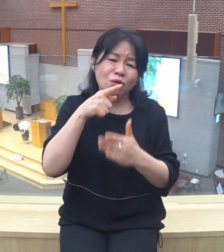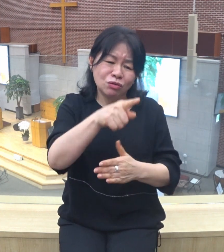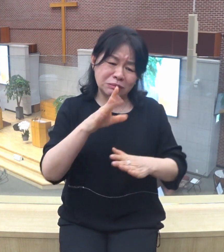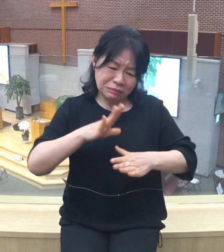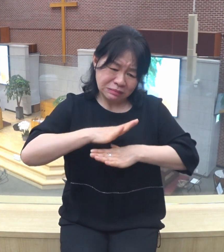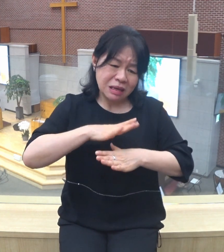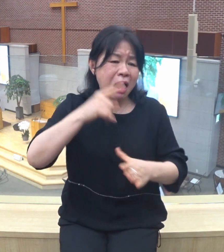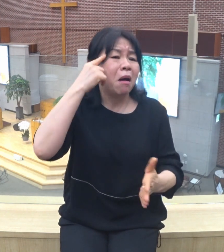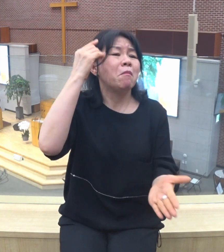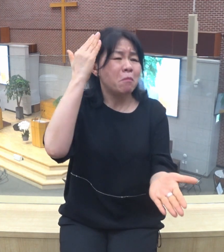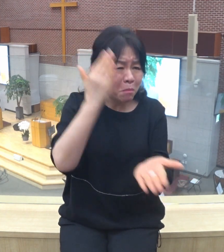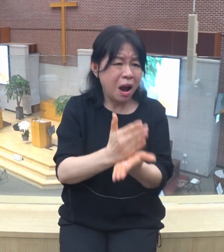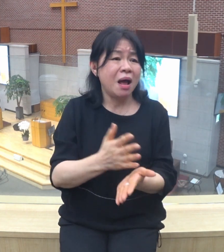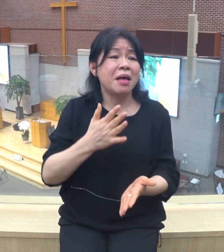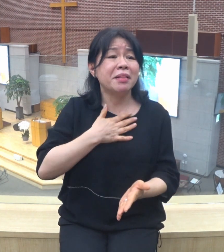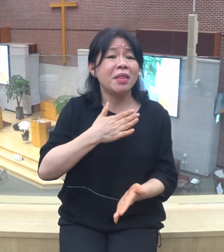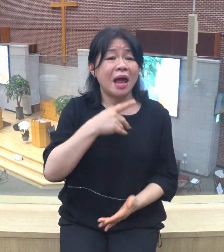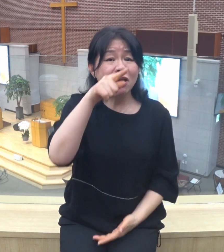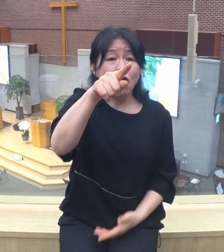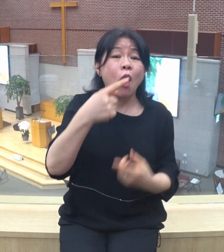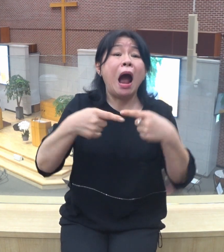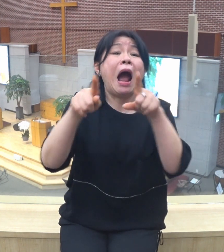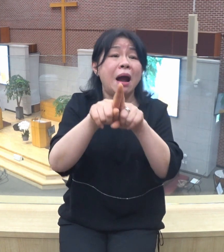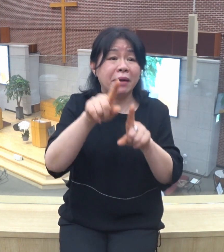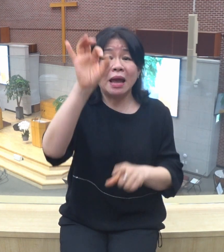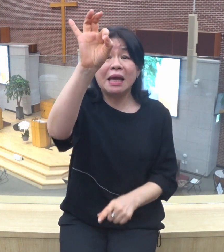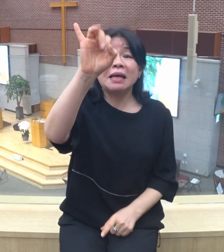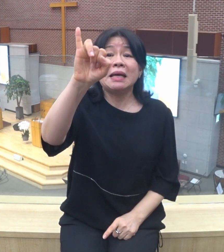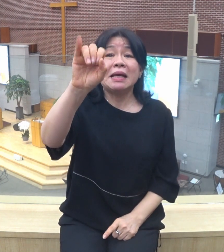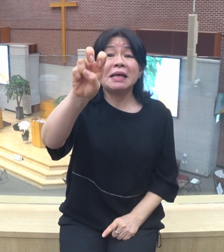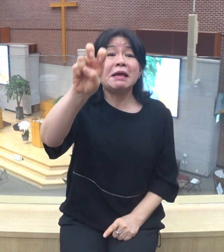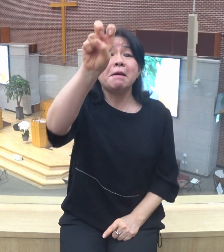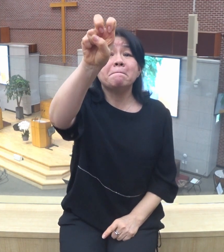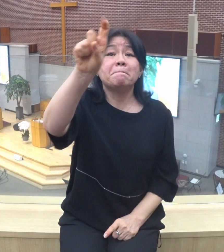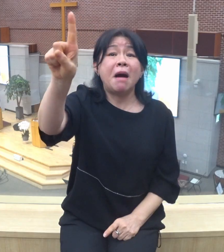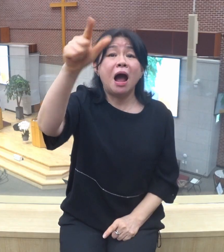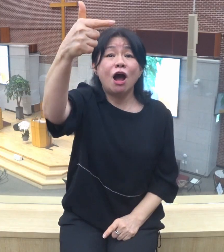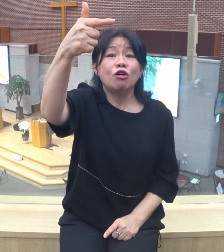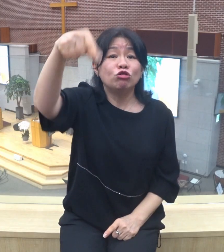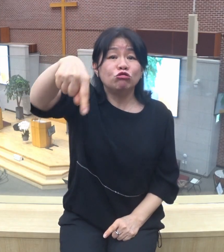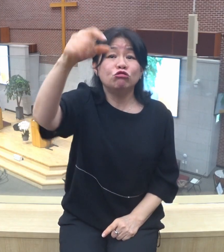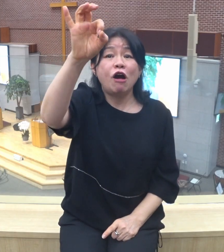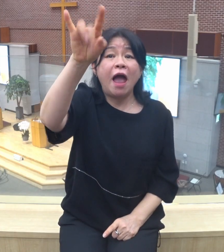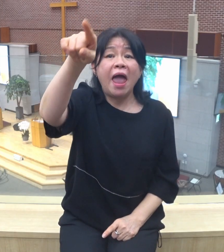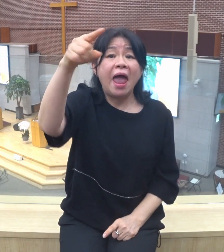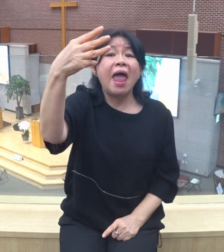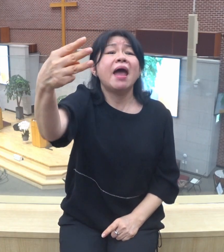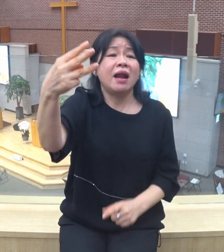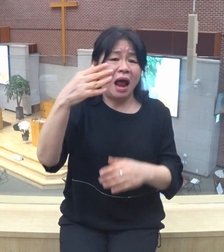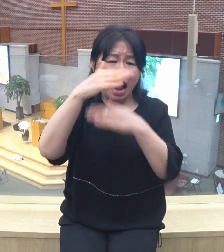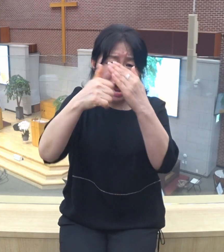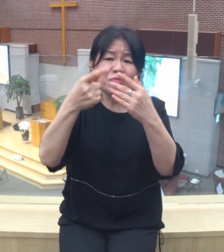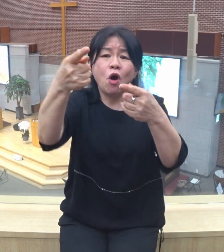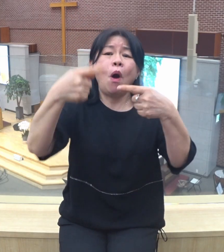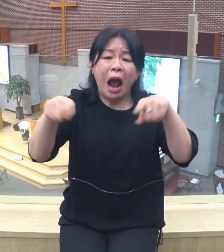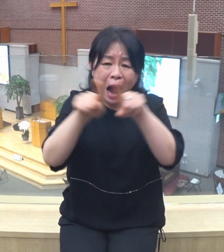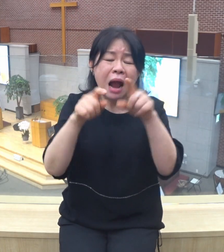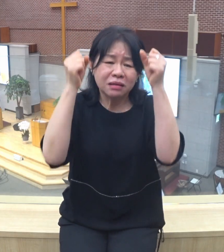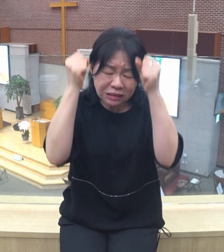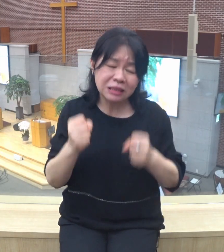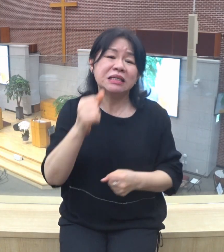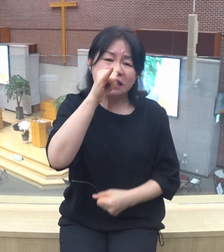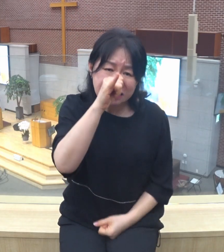그냥 하나님 이렇게 부르기도 합니다. 그러면 하나님이 보이십니다. 다시 제가 하나님의